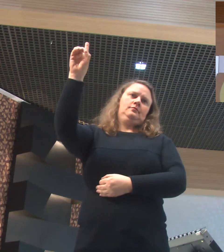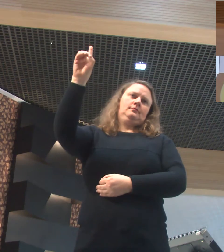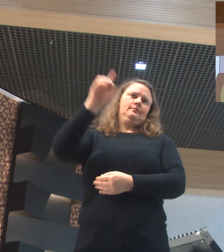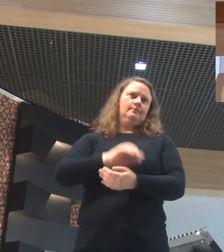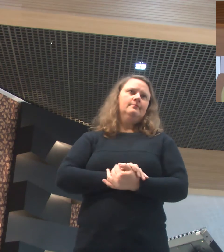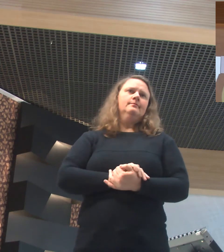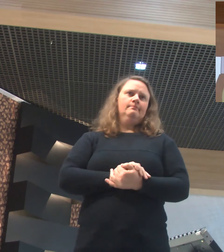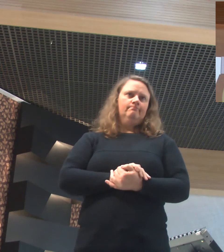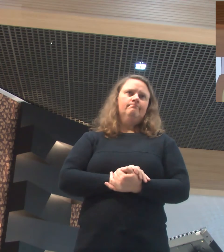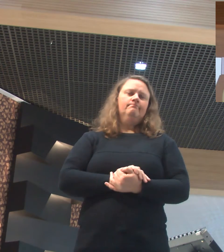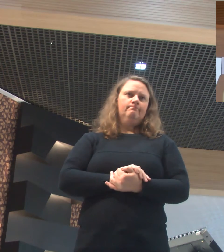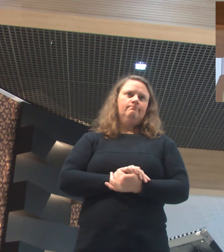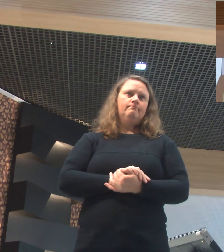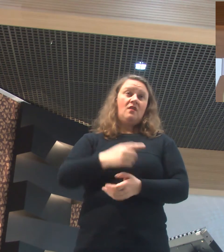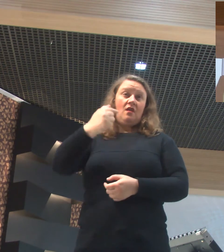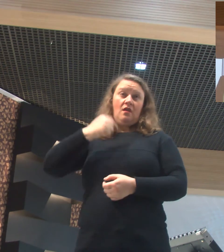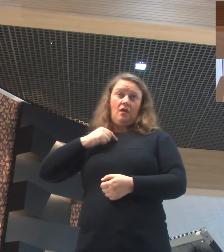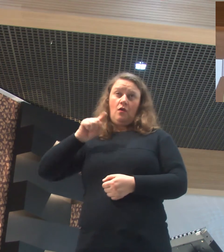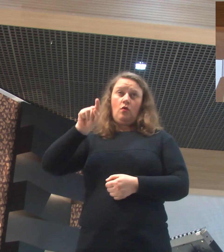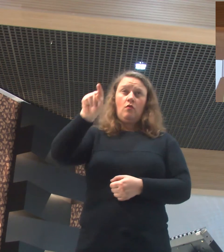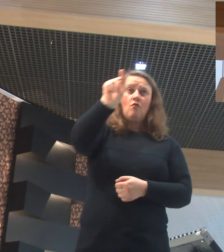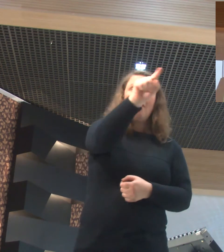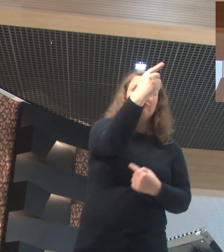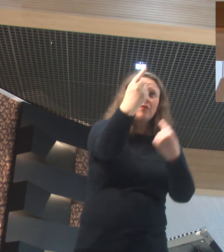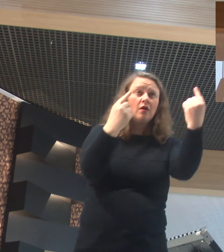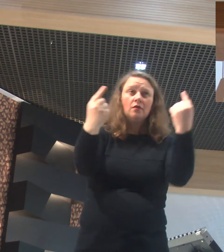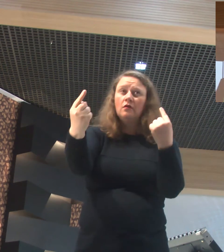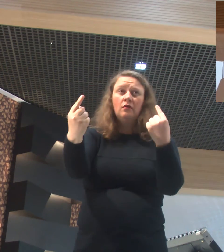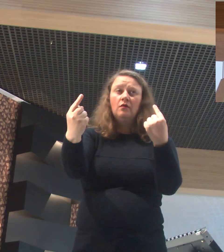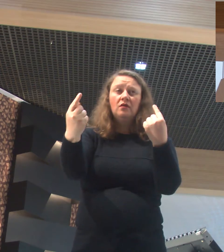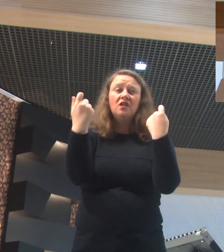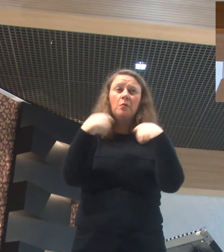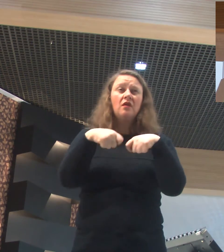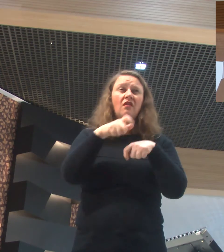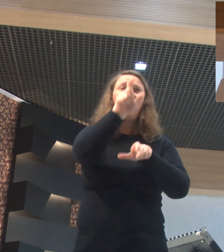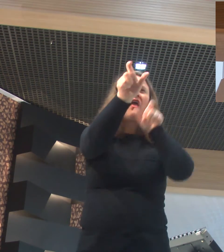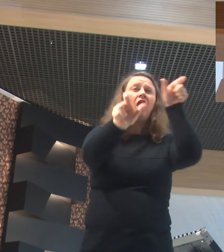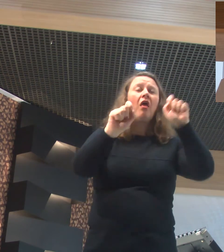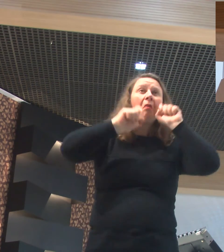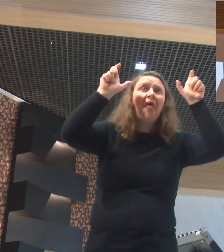Deus. Eu e você, a gente não tem que impressionar homens.